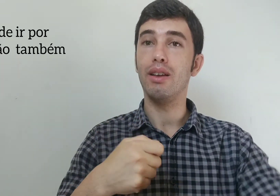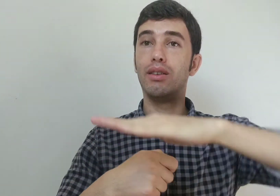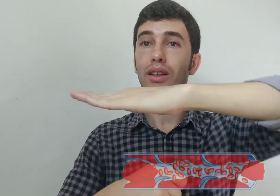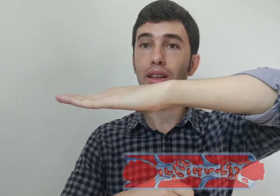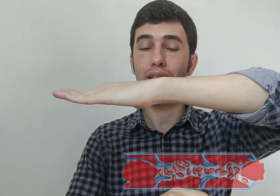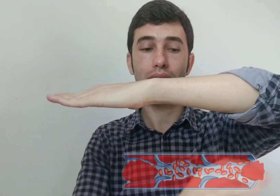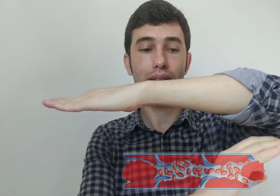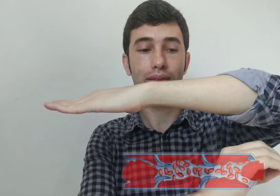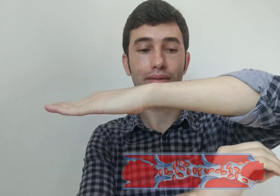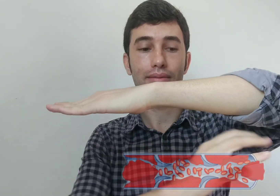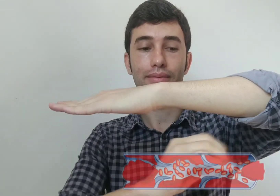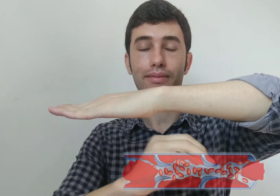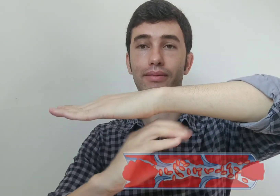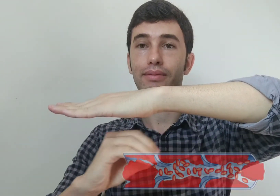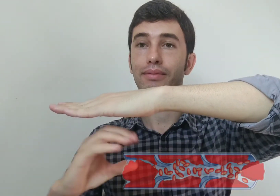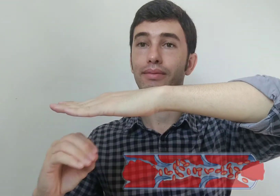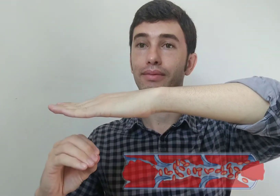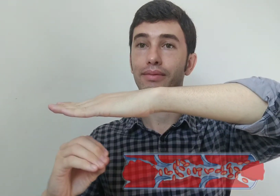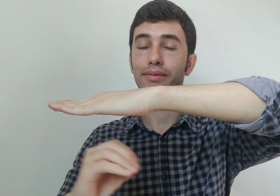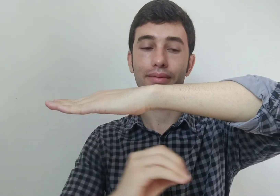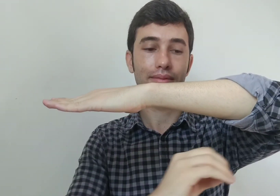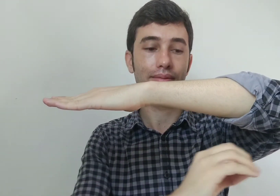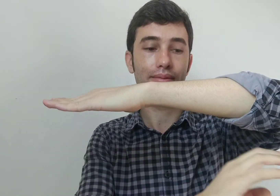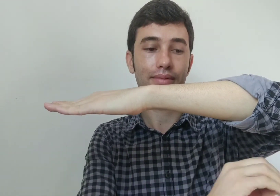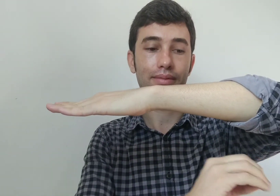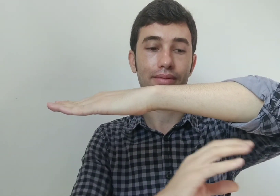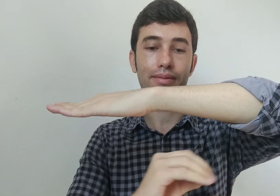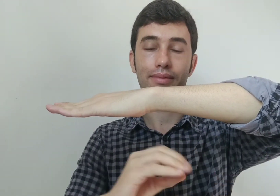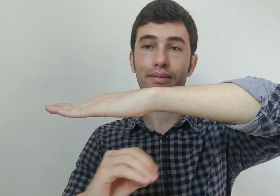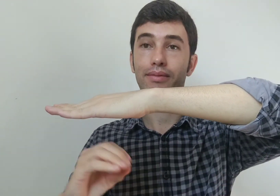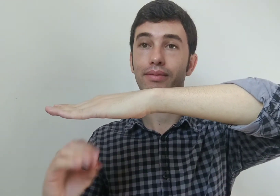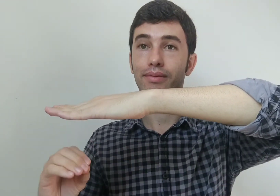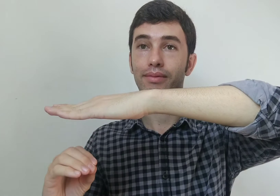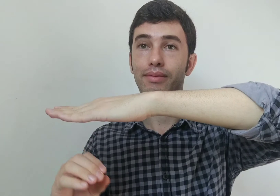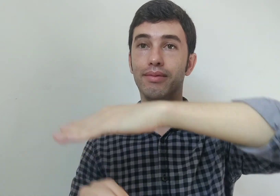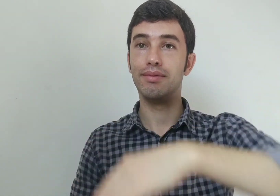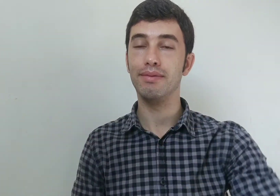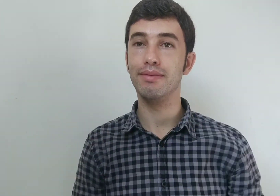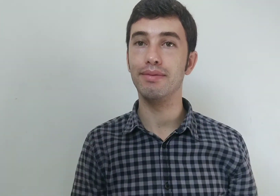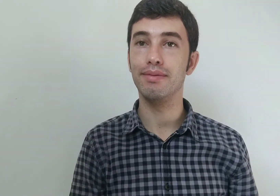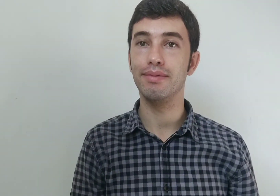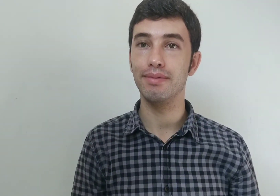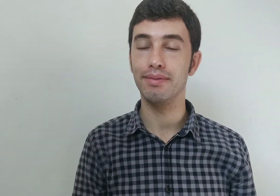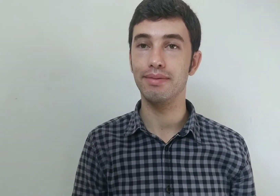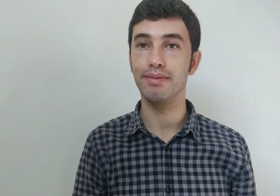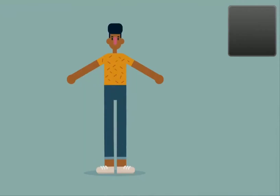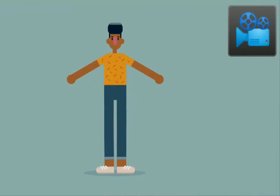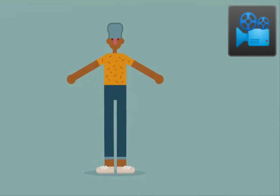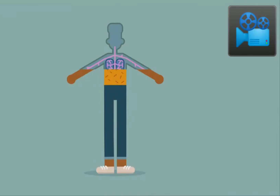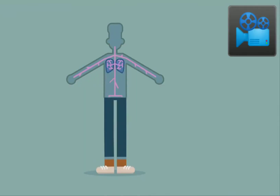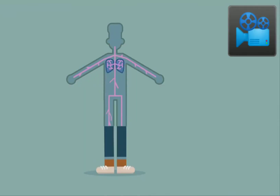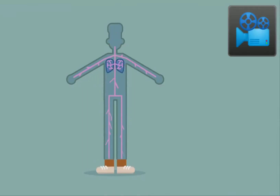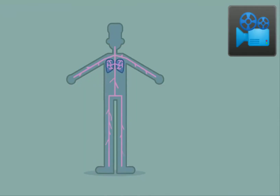perigoso. Então, novamente, sinal: trombose, simulando o sangue acumulando numa veia.